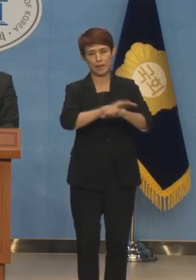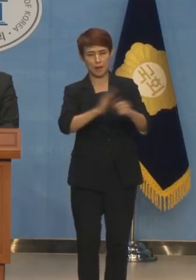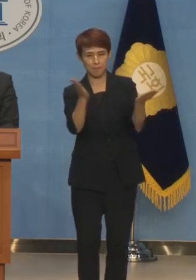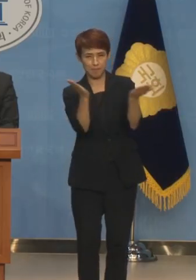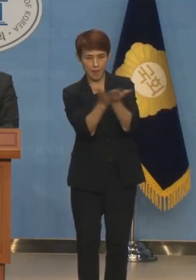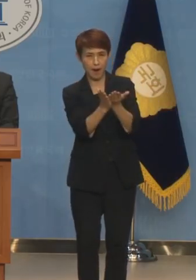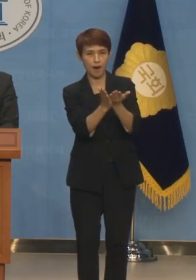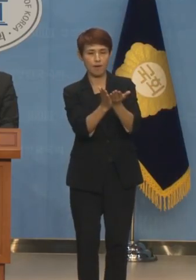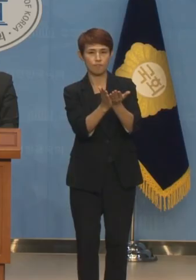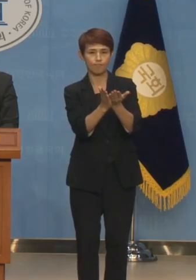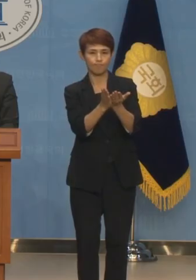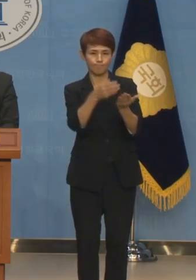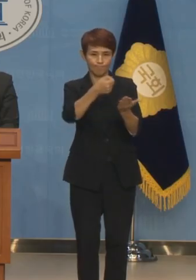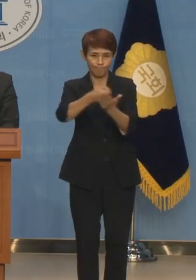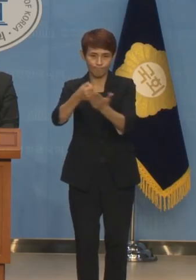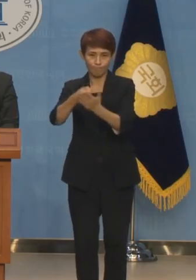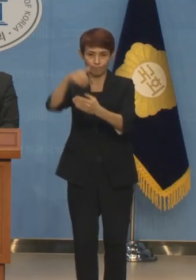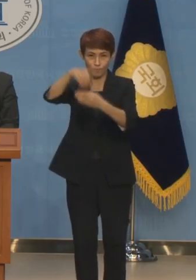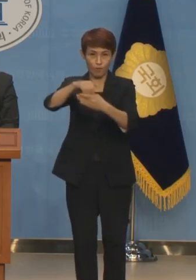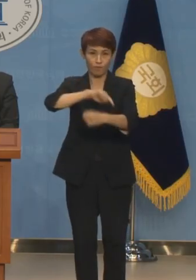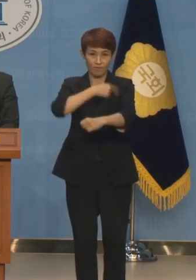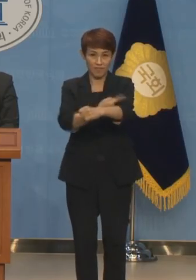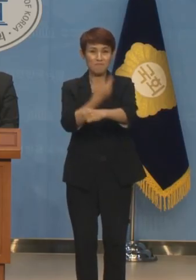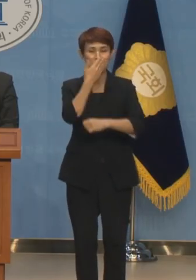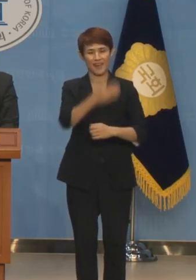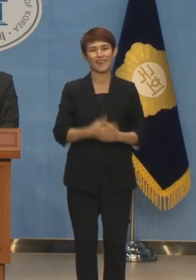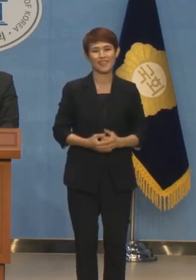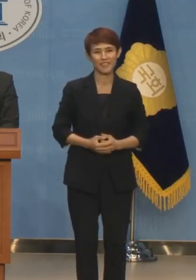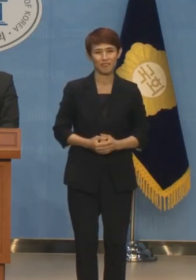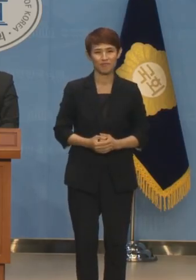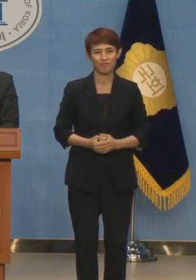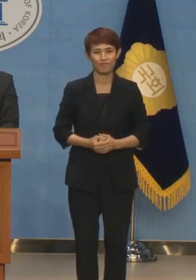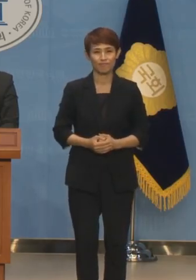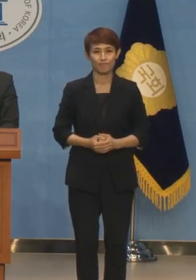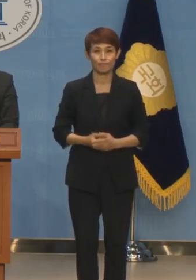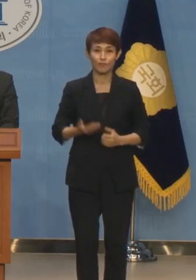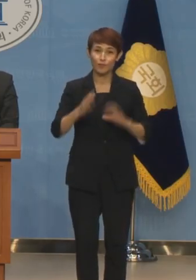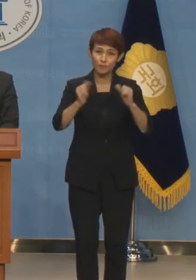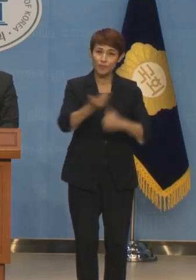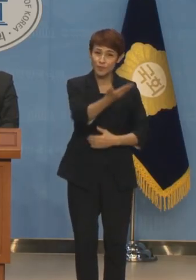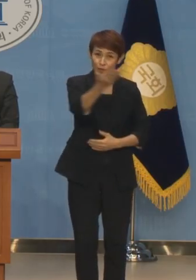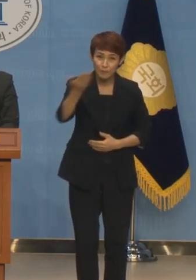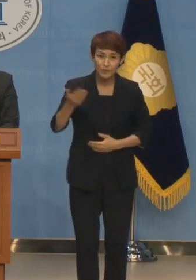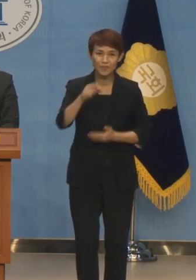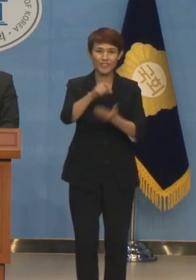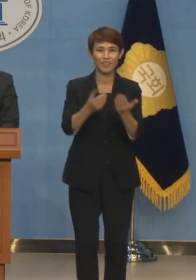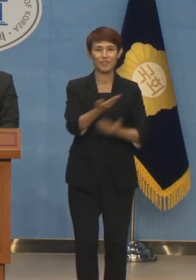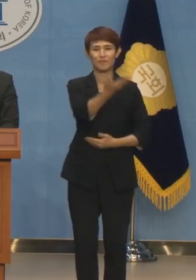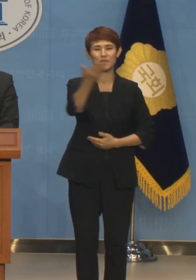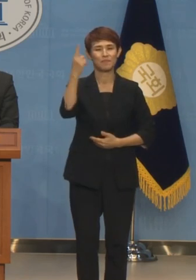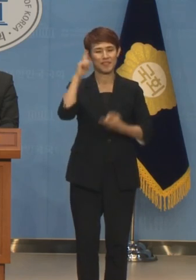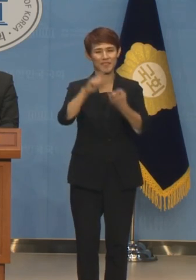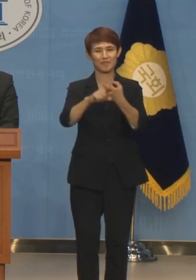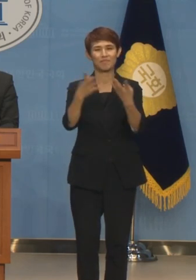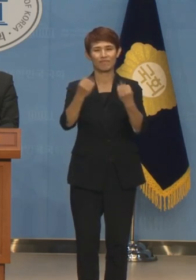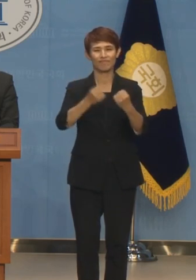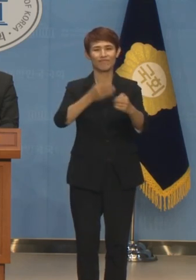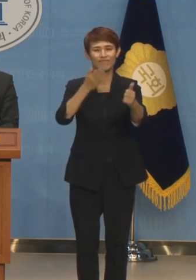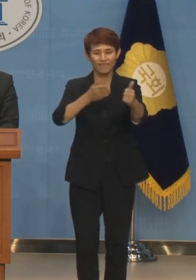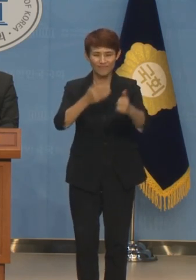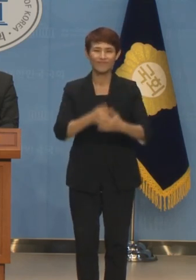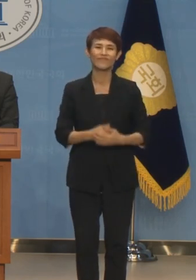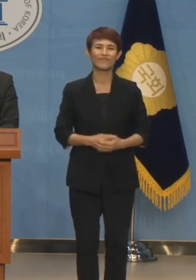의결권 행사가 늘어날 것으로 생각합니다. 국민 여러분과 기자 여러분들의 많은 관심을